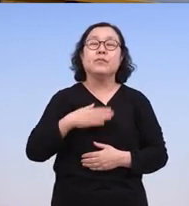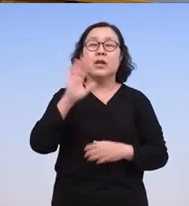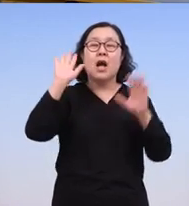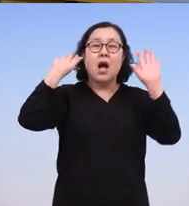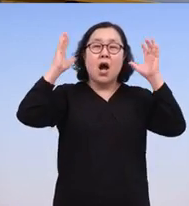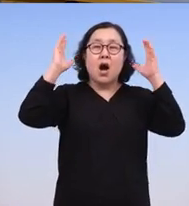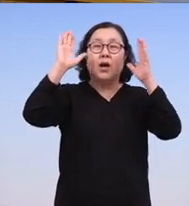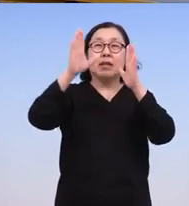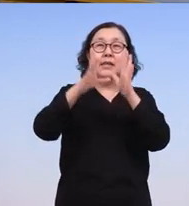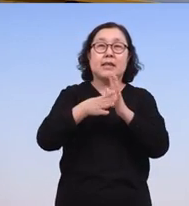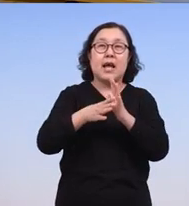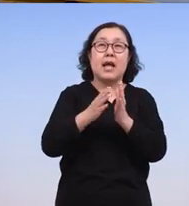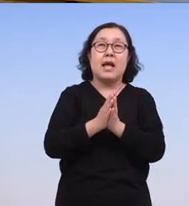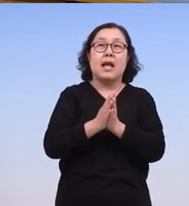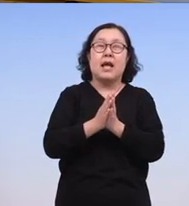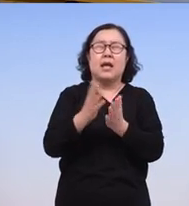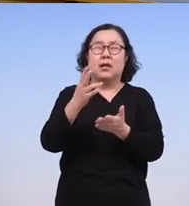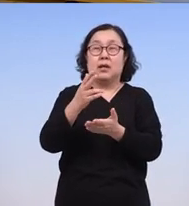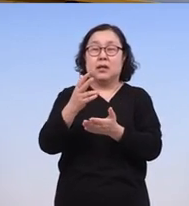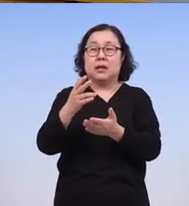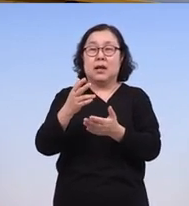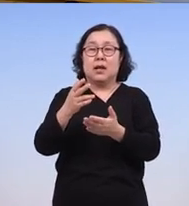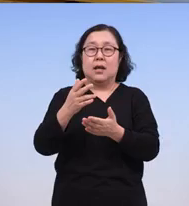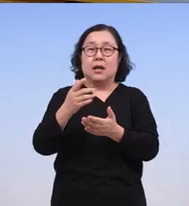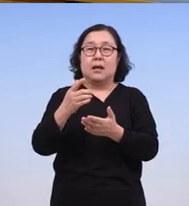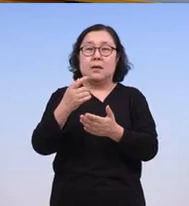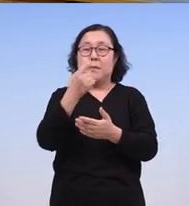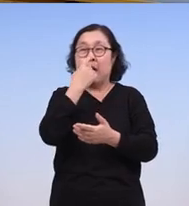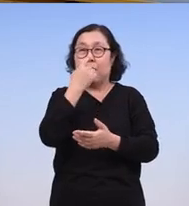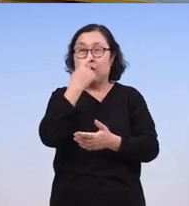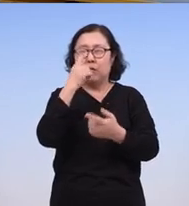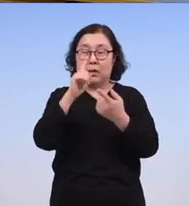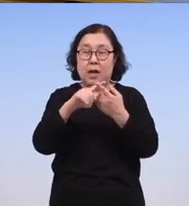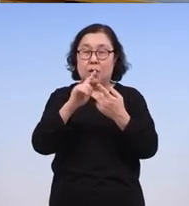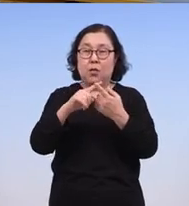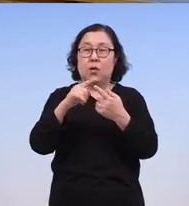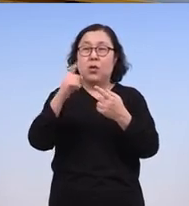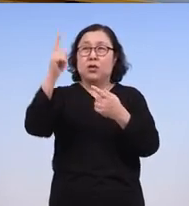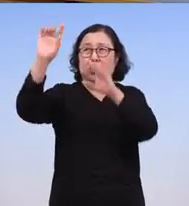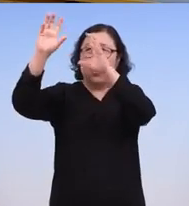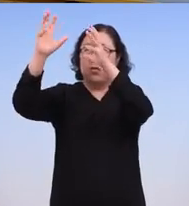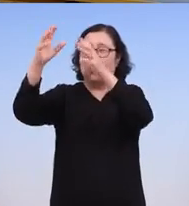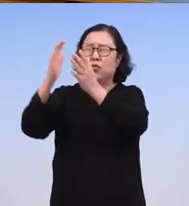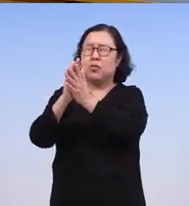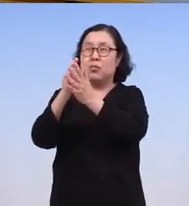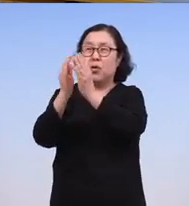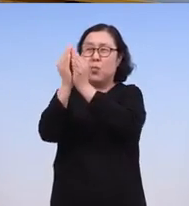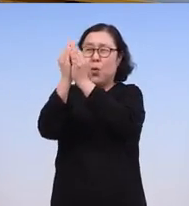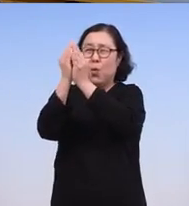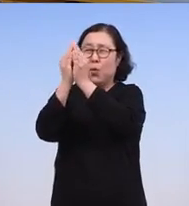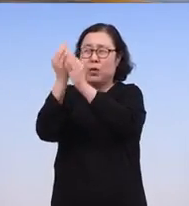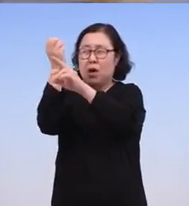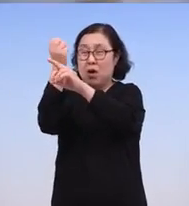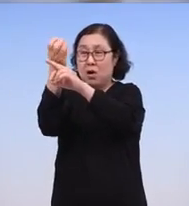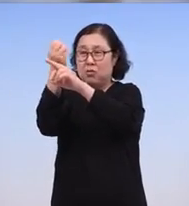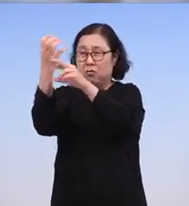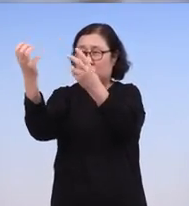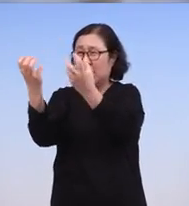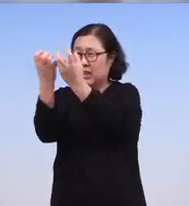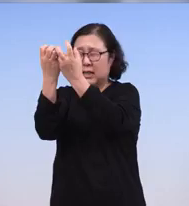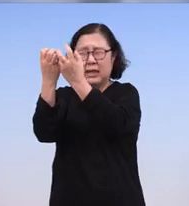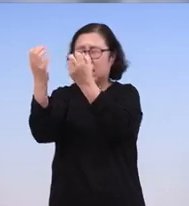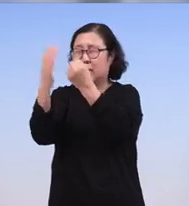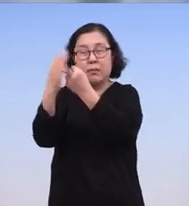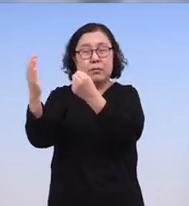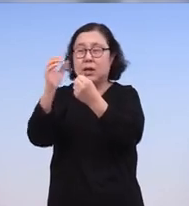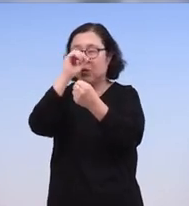넘치리라. 우리 어릴 때 주일학교 선생님이 무슨 보석으로 꾸며져 있고 뭐 이래가지고 가는 천국 아니에요. 내가 그리던